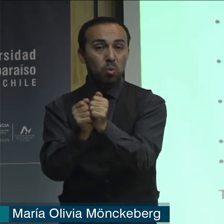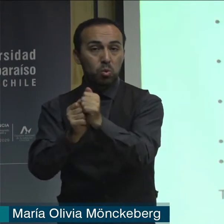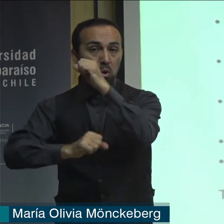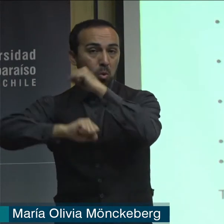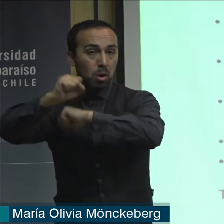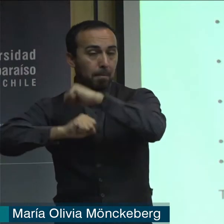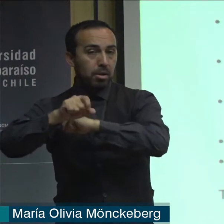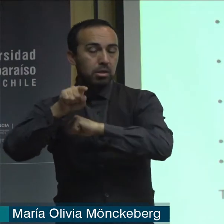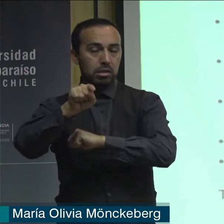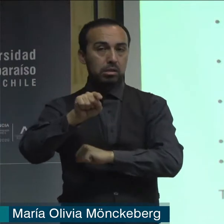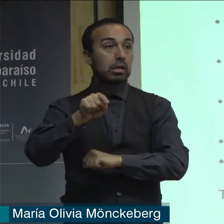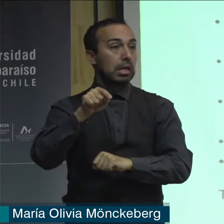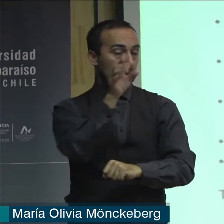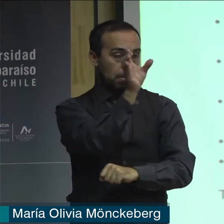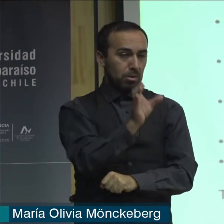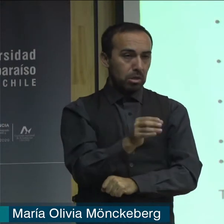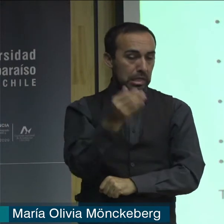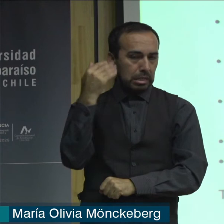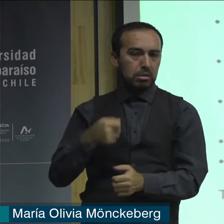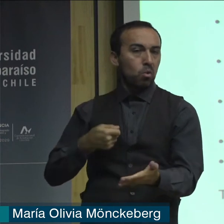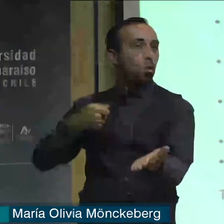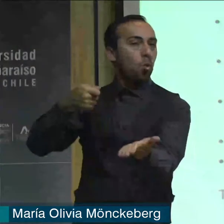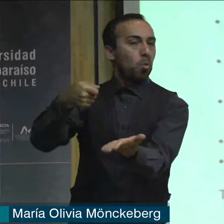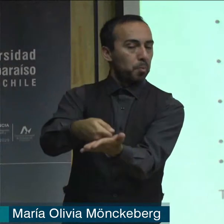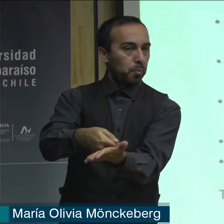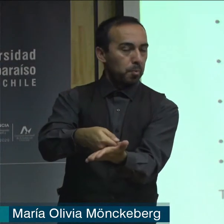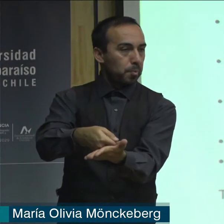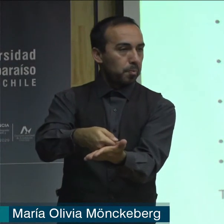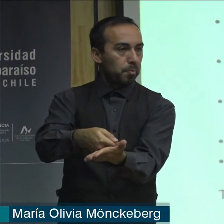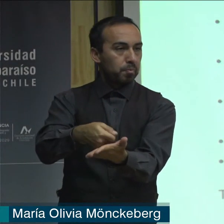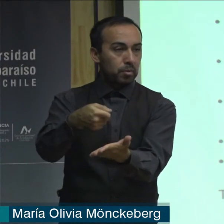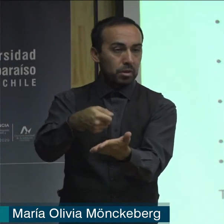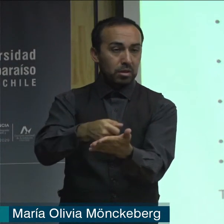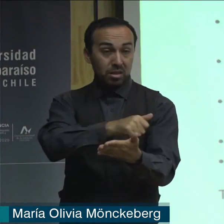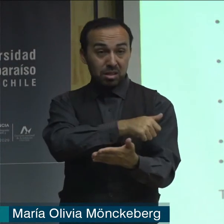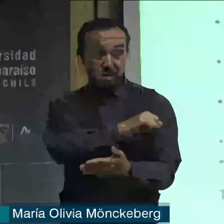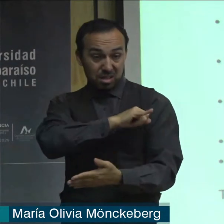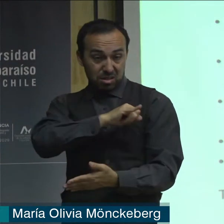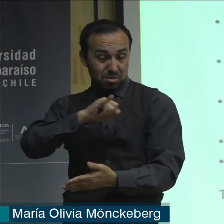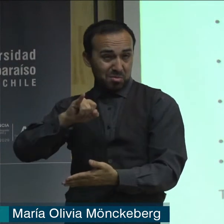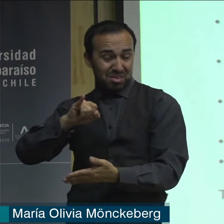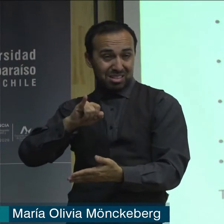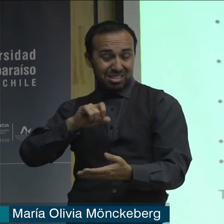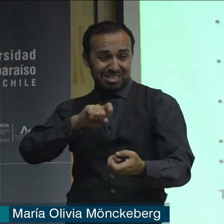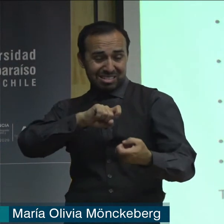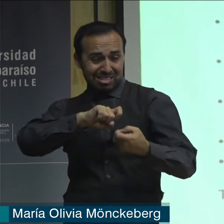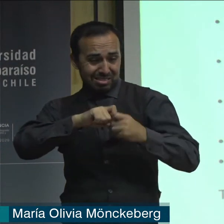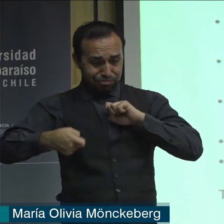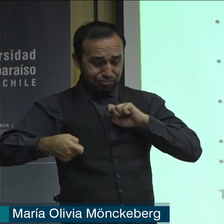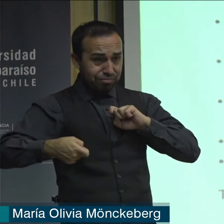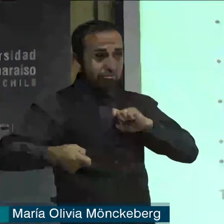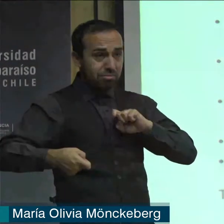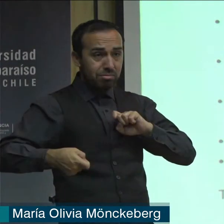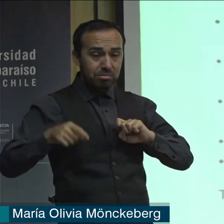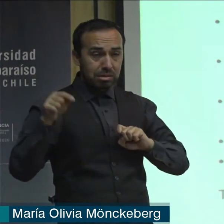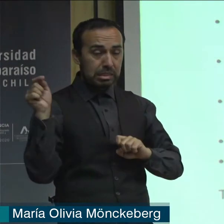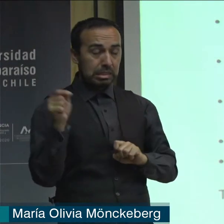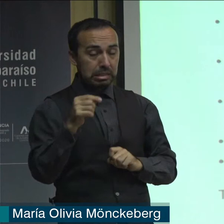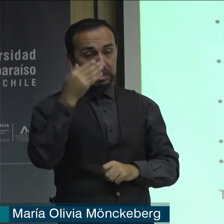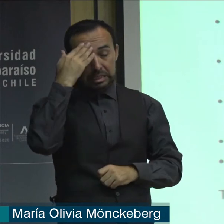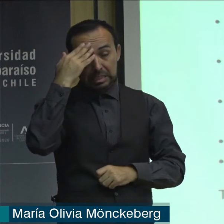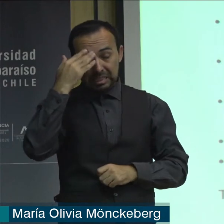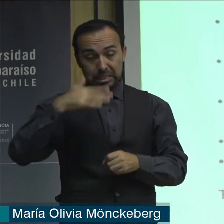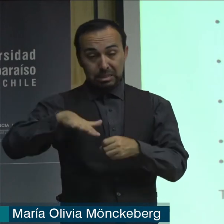él compró el después de la tragedia que involucró a Gerardo Rocha